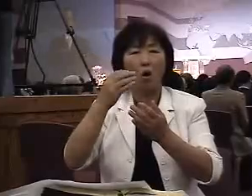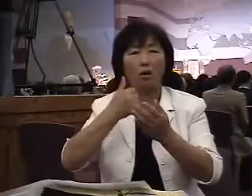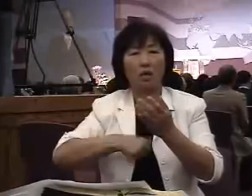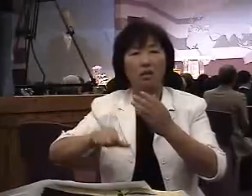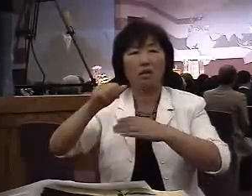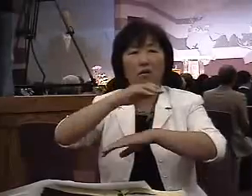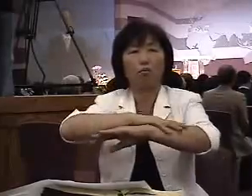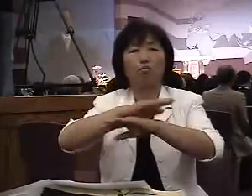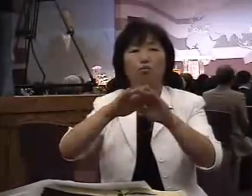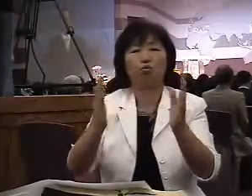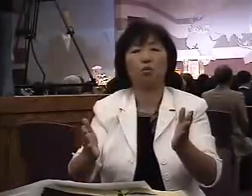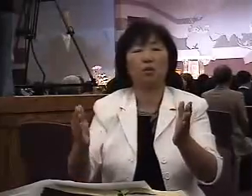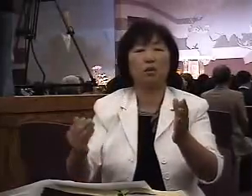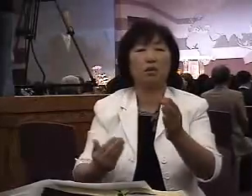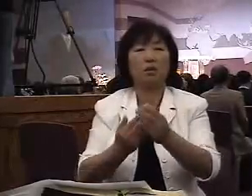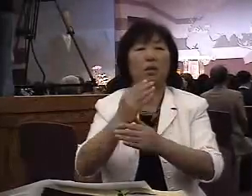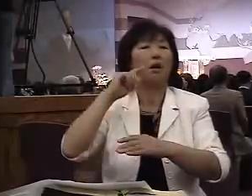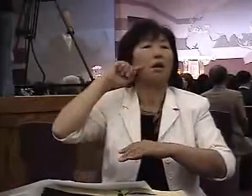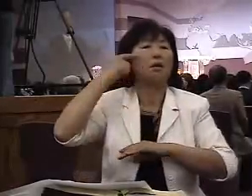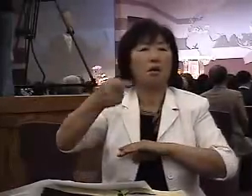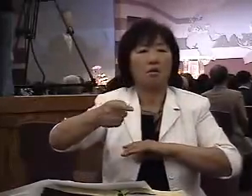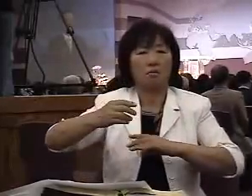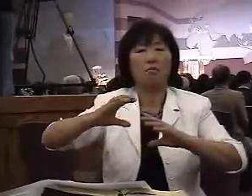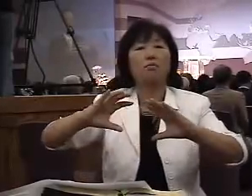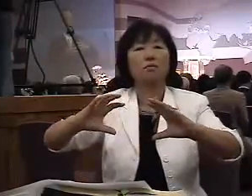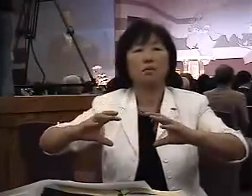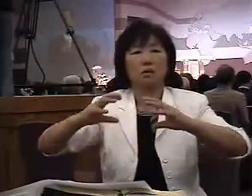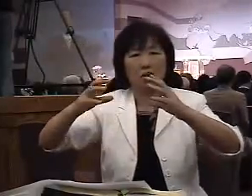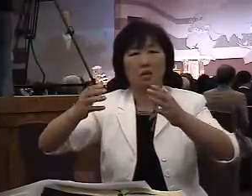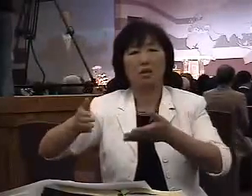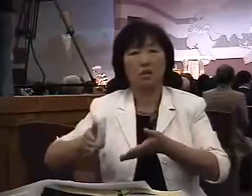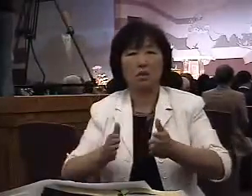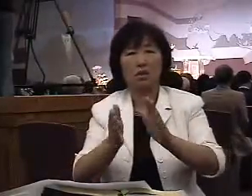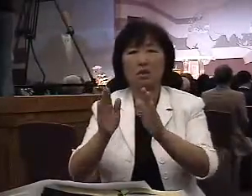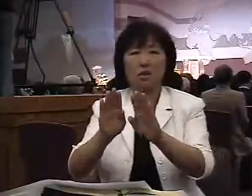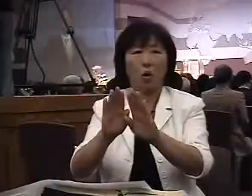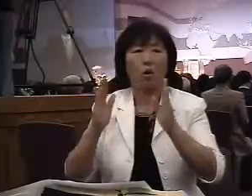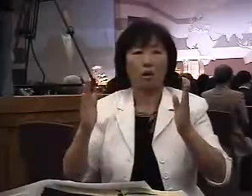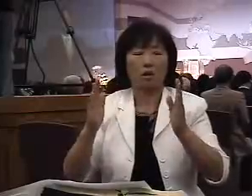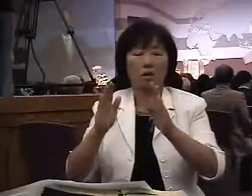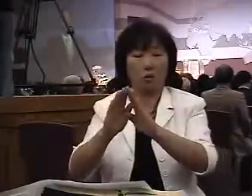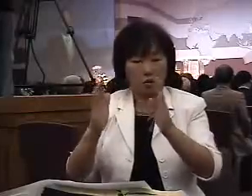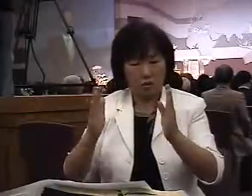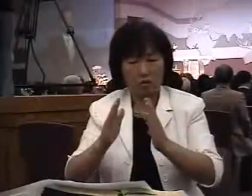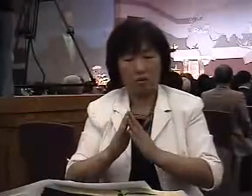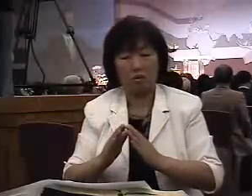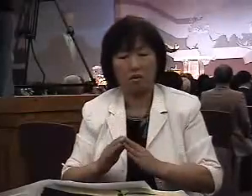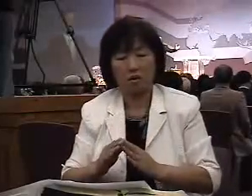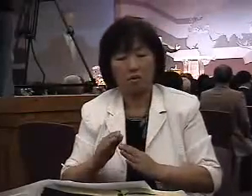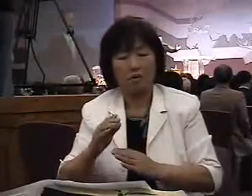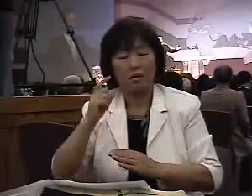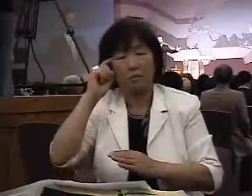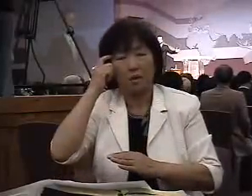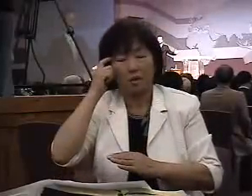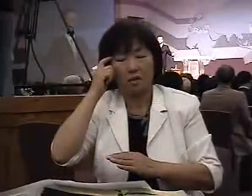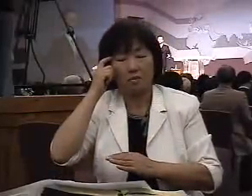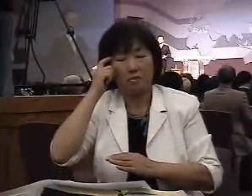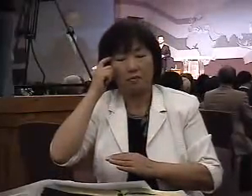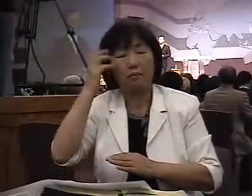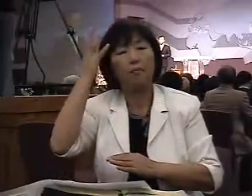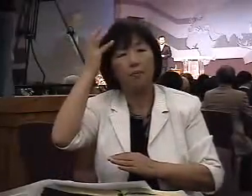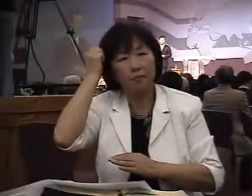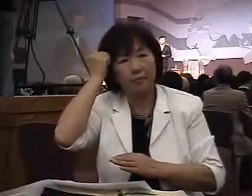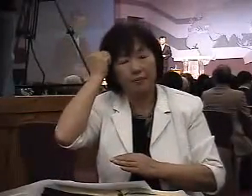생기고 다음 세대의 길이 열리게 된다는 것, 여러분 명심하셔야 합니다.